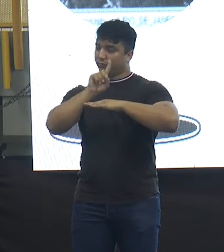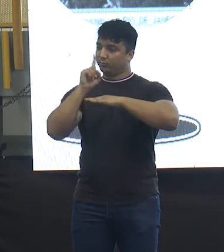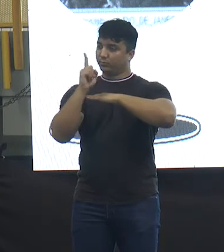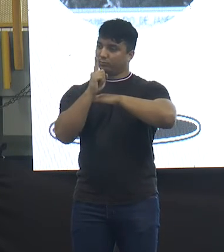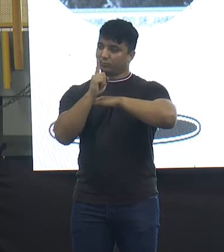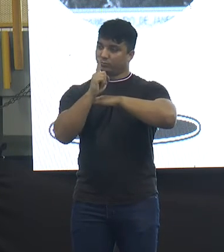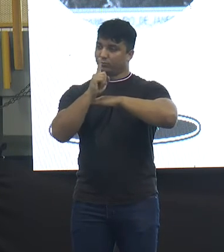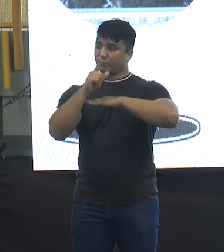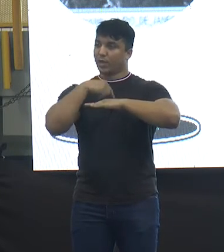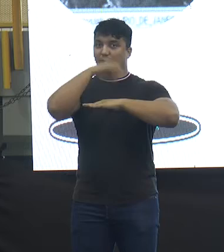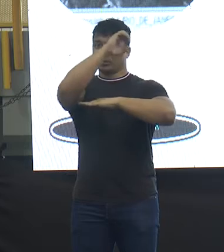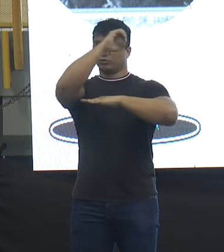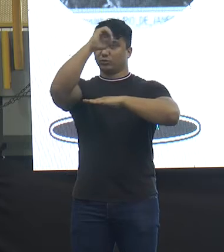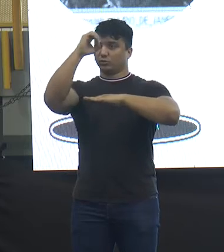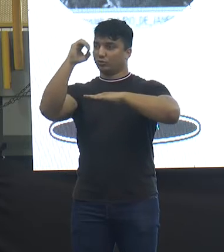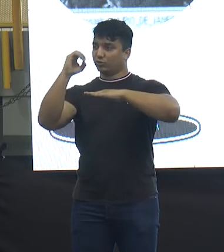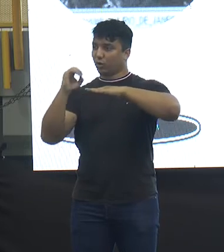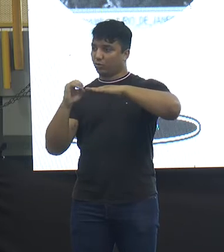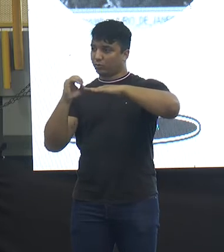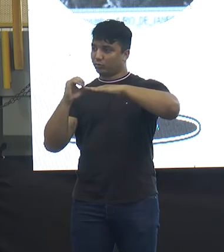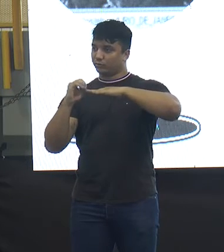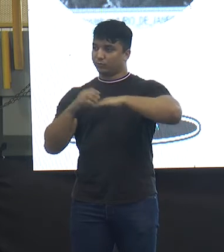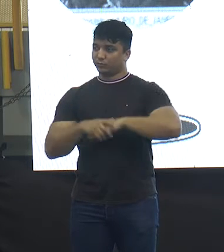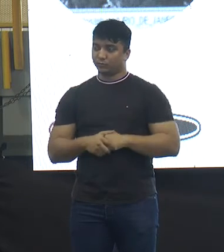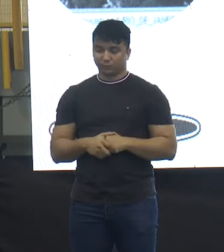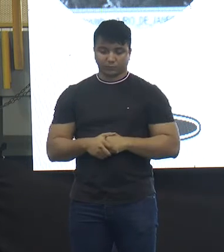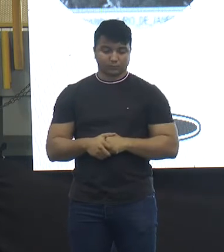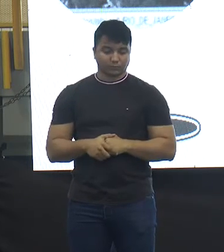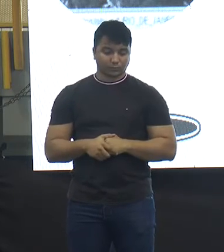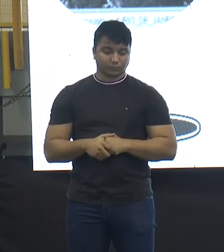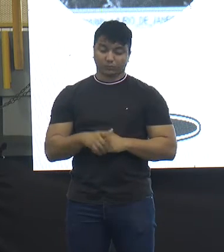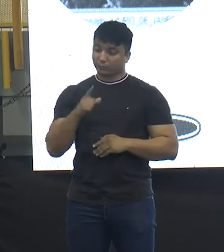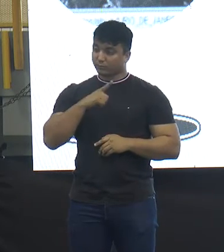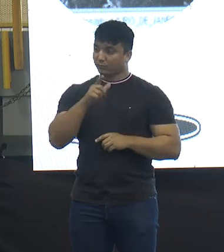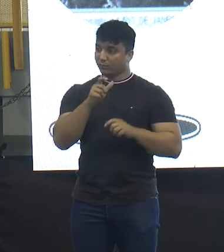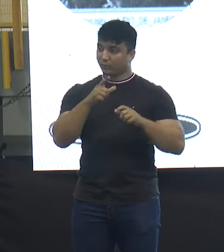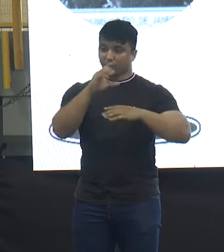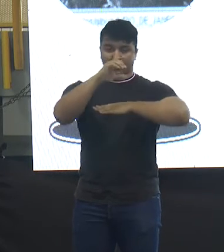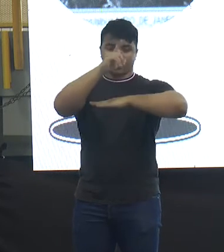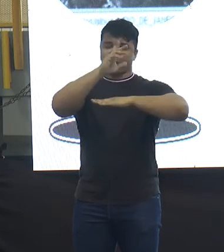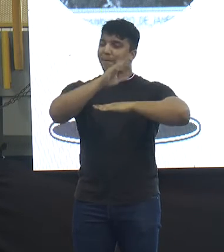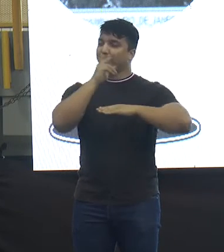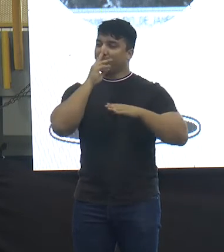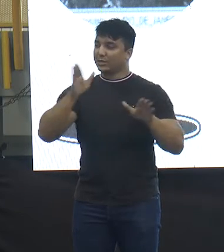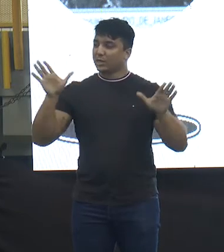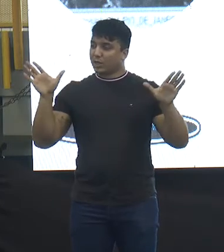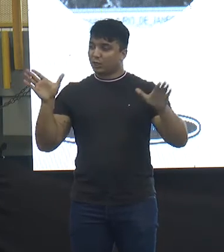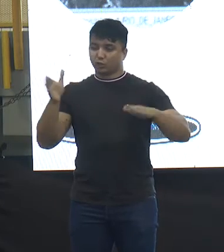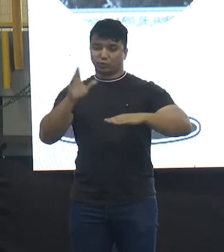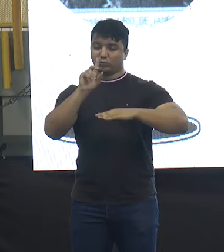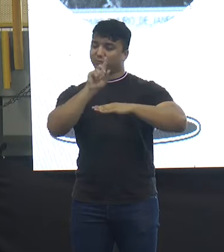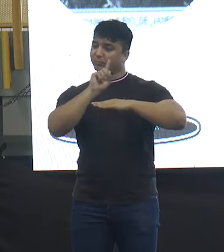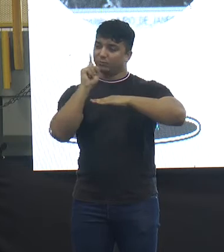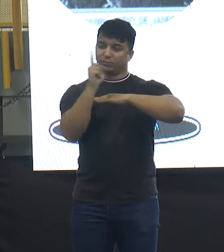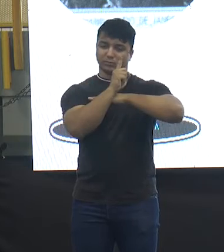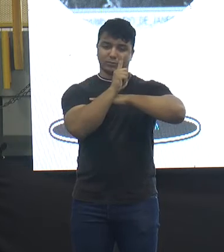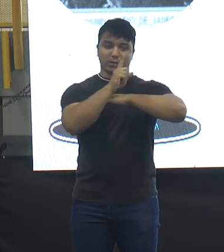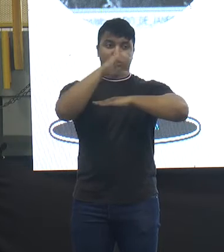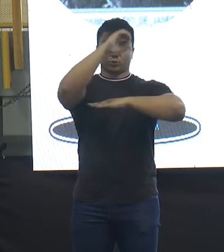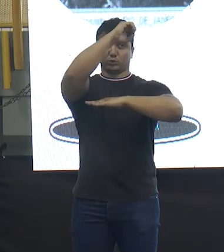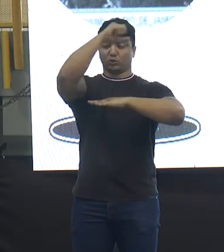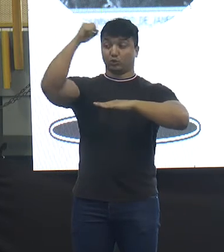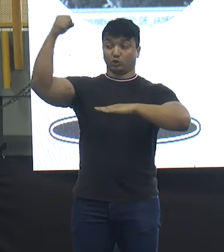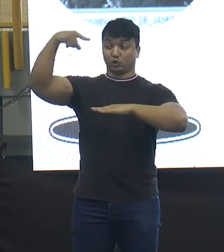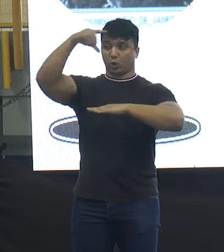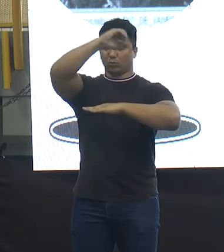questão. Se ele está afirmando que nas costas do Cristo Redentor o sol está se